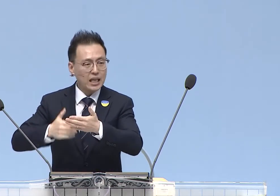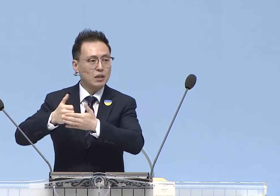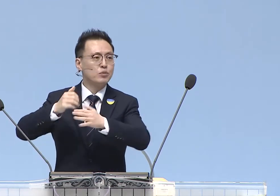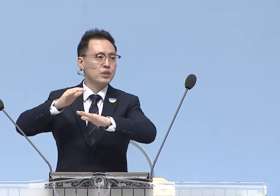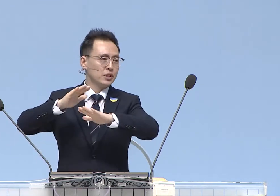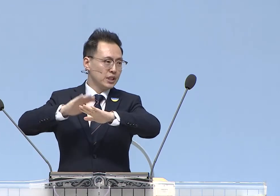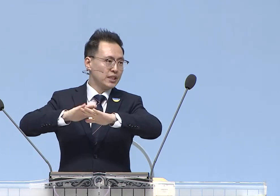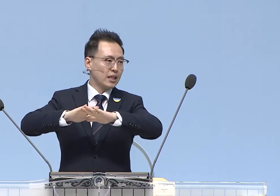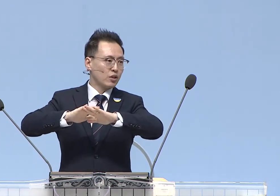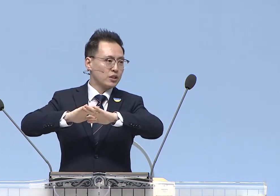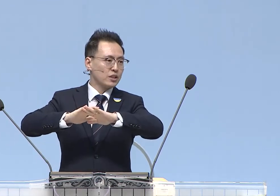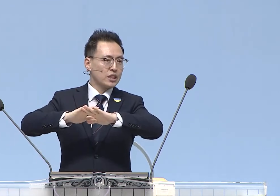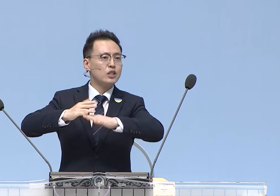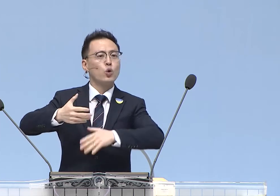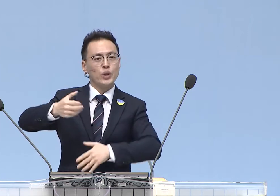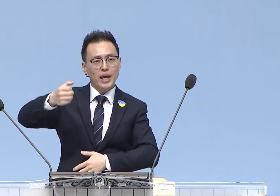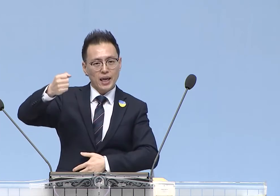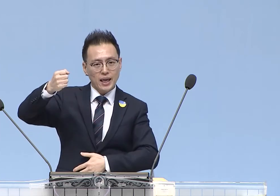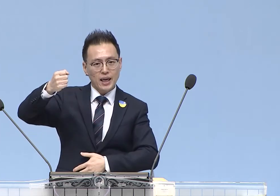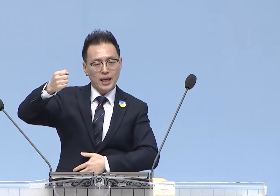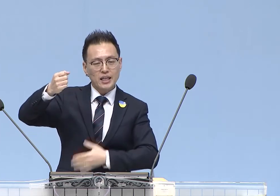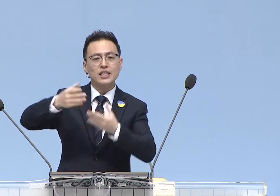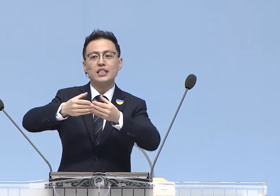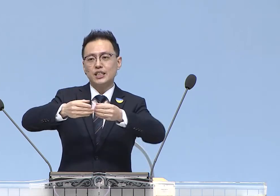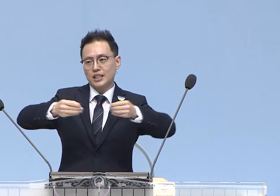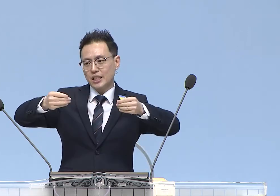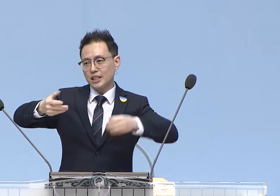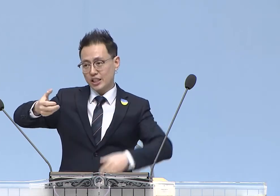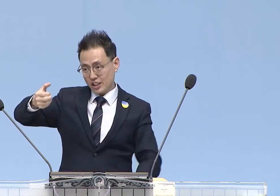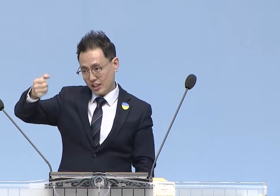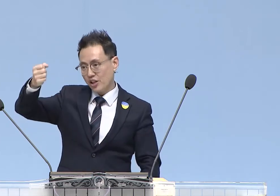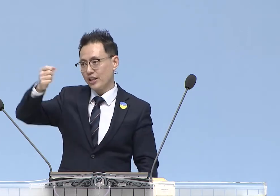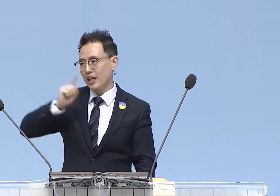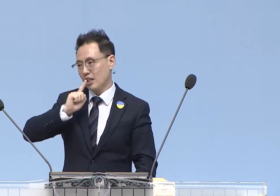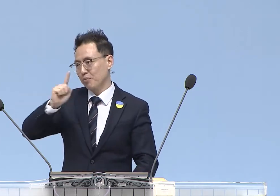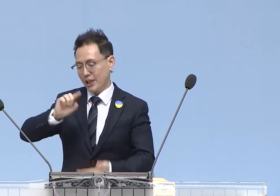하나님 쓰신다는 것은 그 손에 그 그릇이 들려있다라는 말입니다.